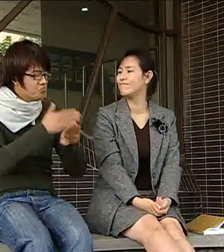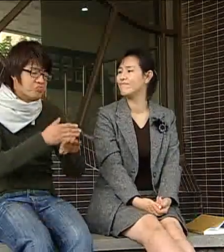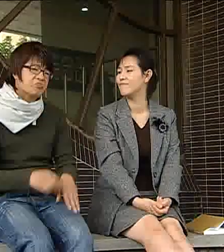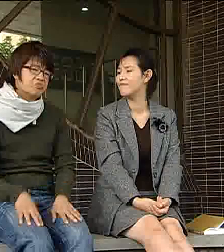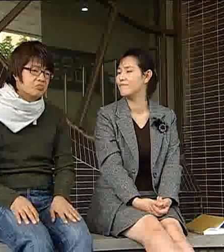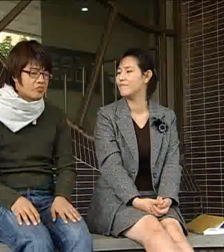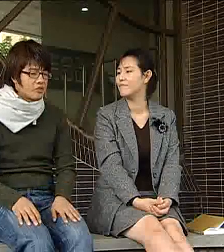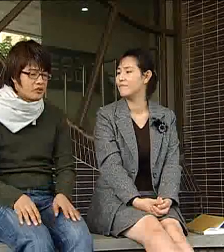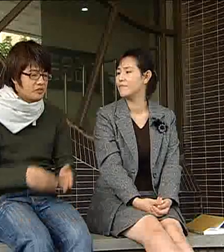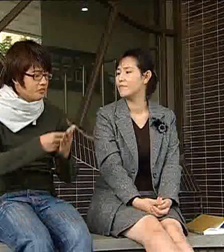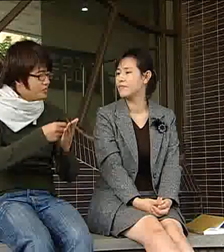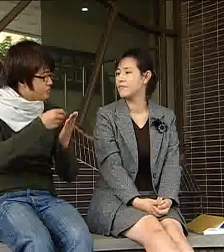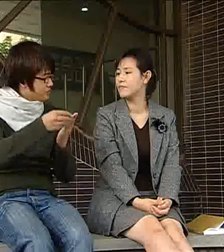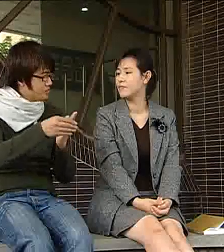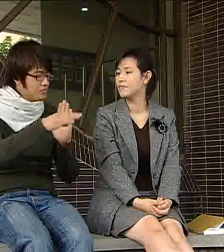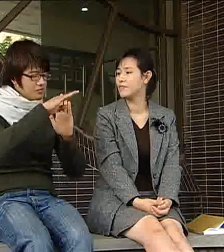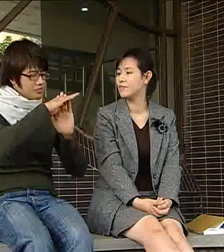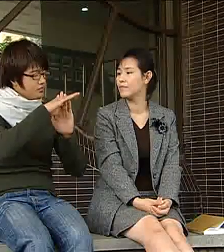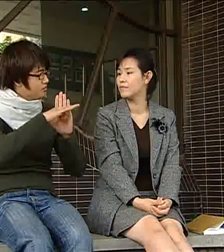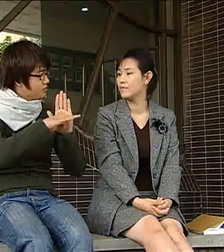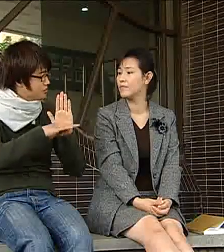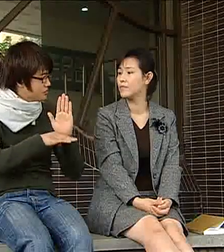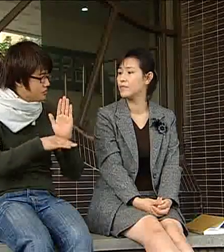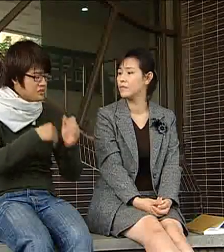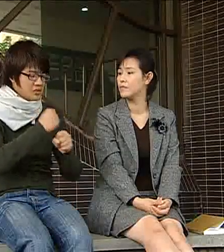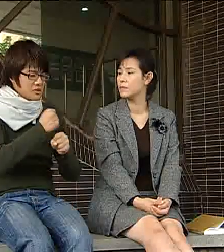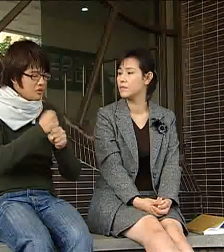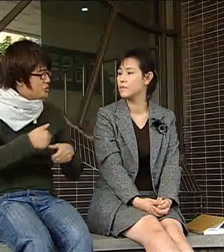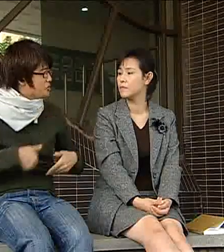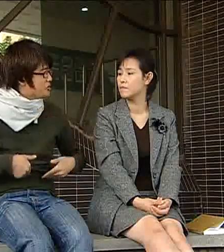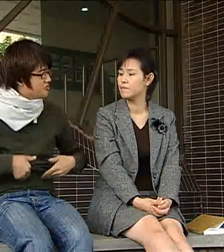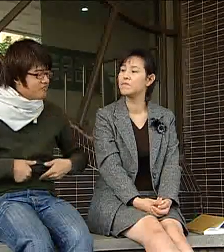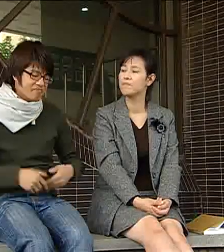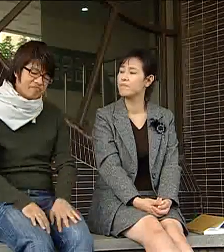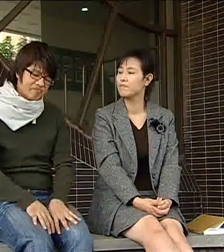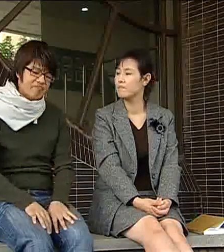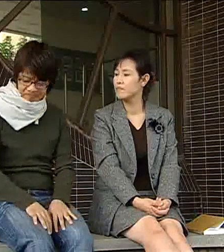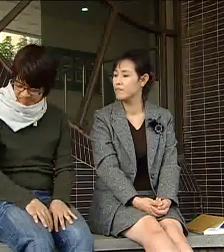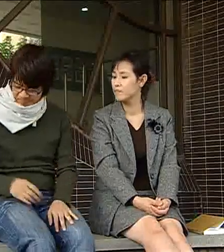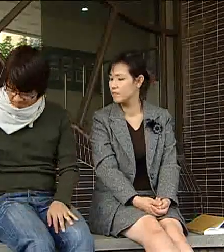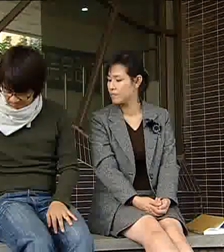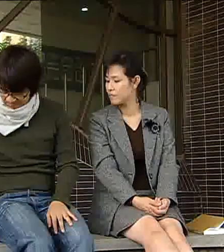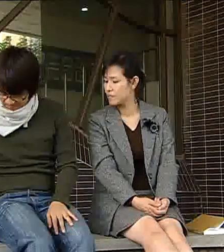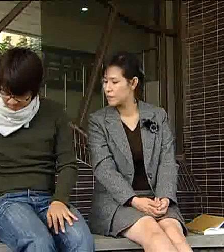고마워요. 쇼핑 목록을 만들어야겠어요.